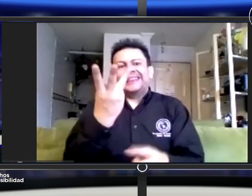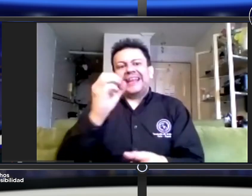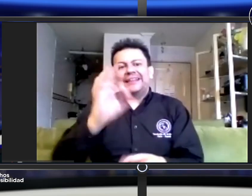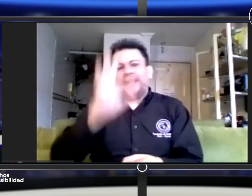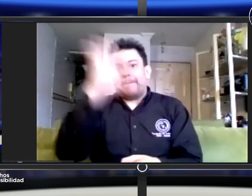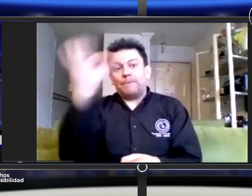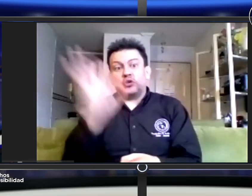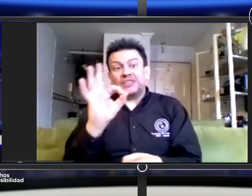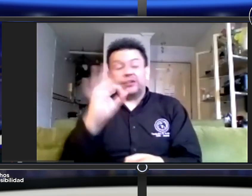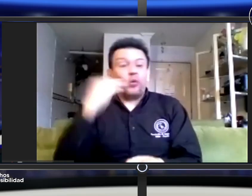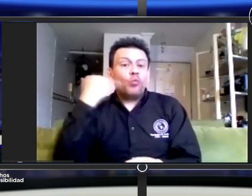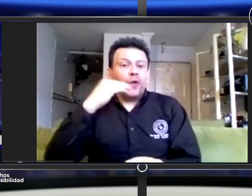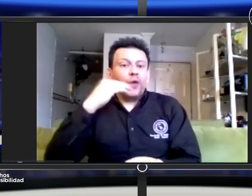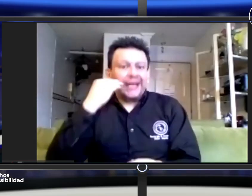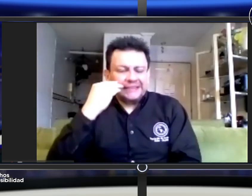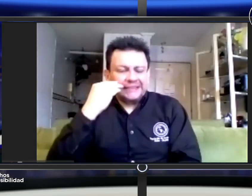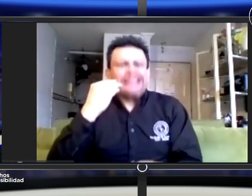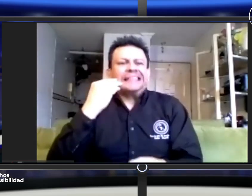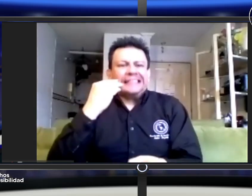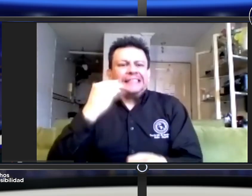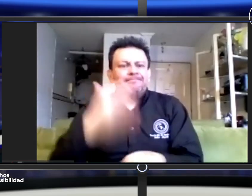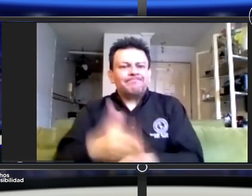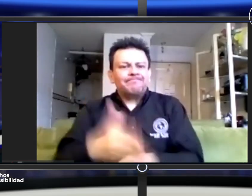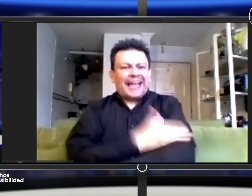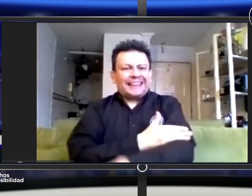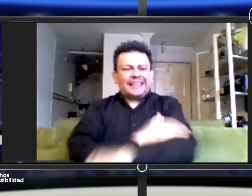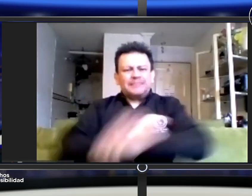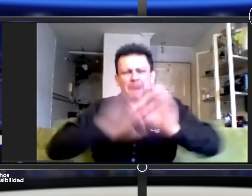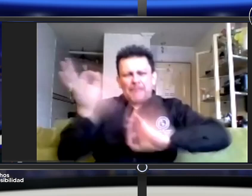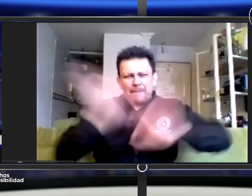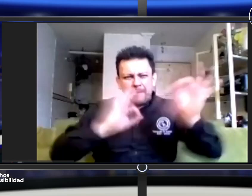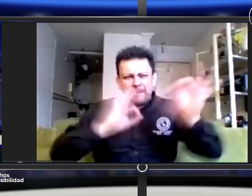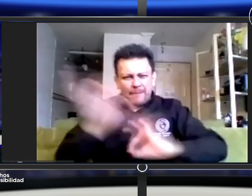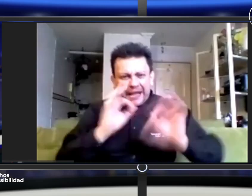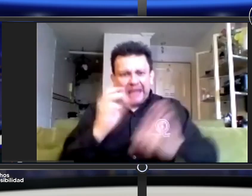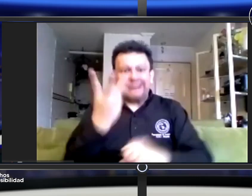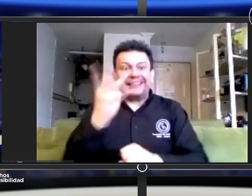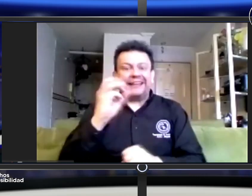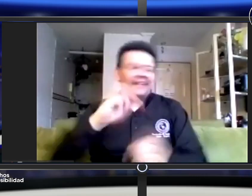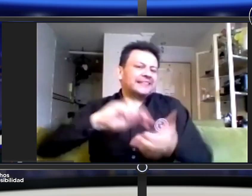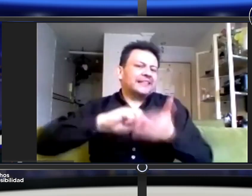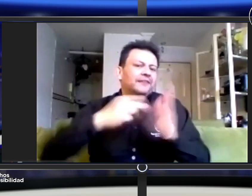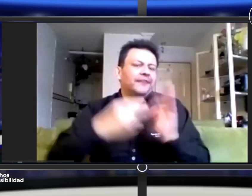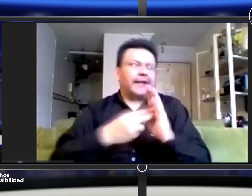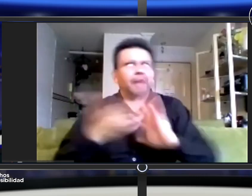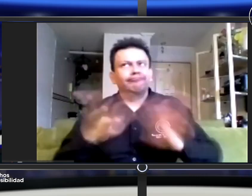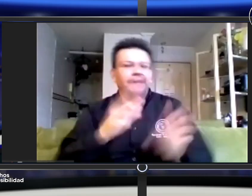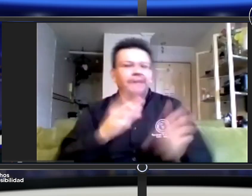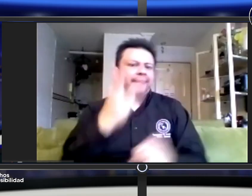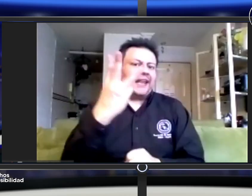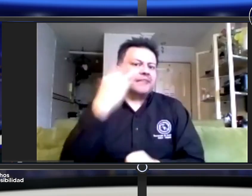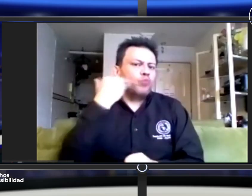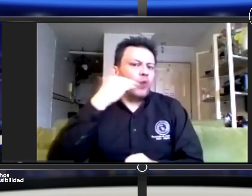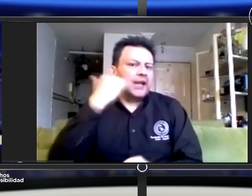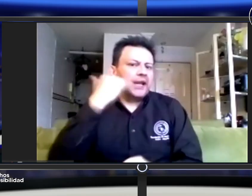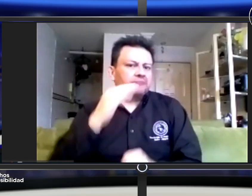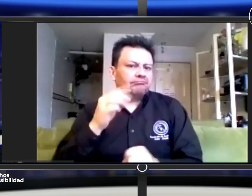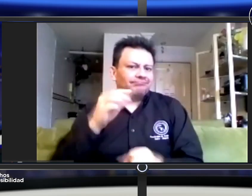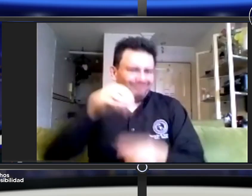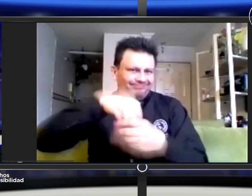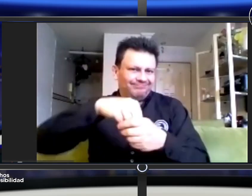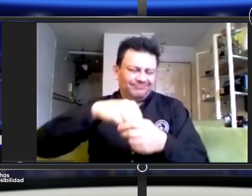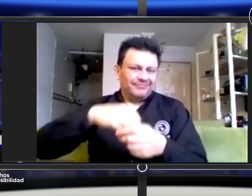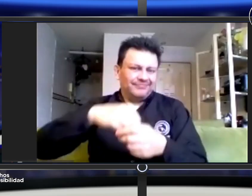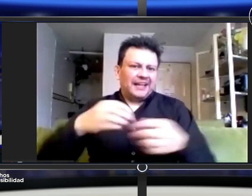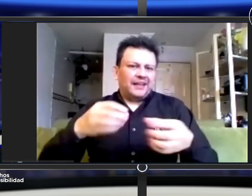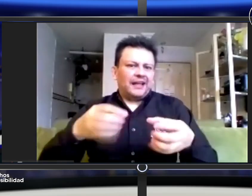tener una junta con el 30% de mujeres. Y pues nosotros hicimos esta preparación con anticipación, que quiere